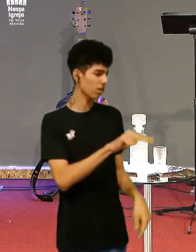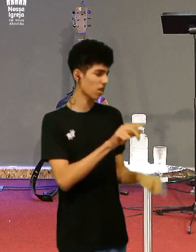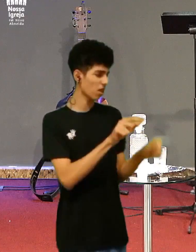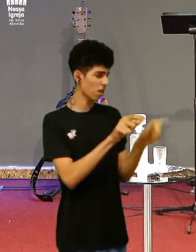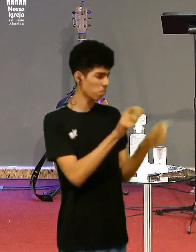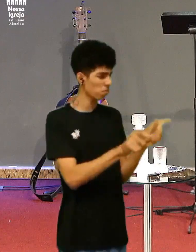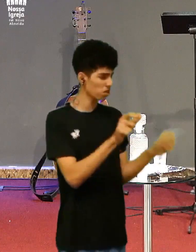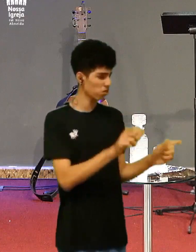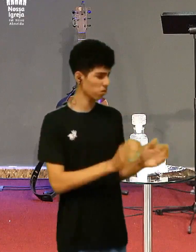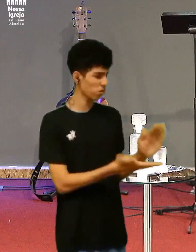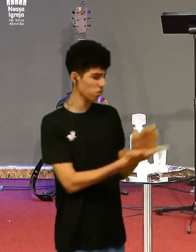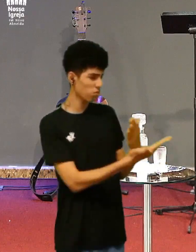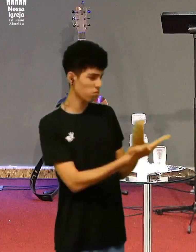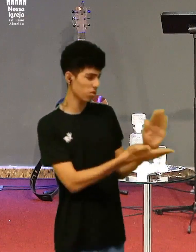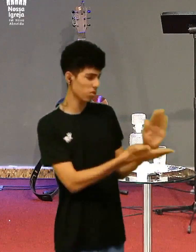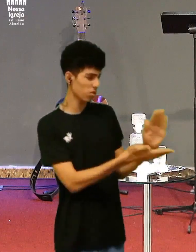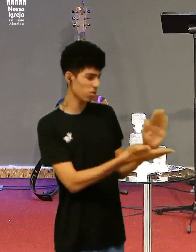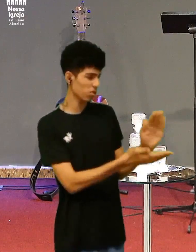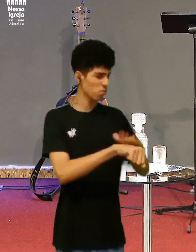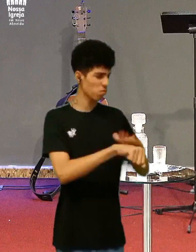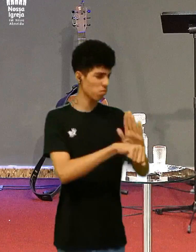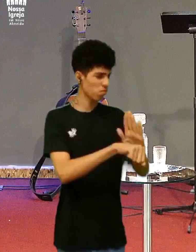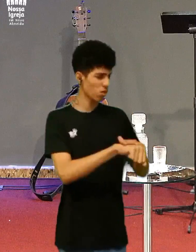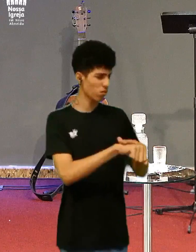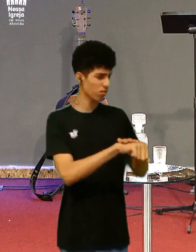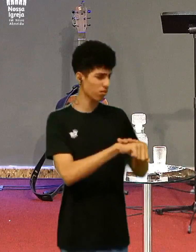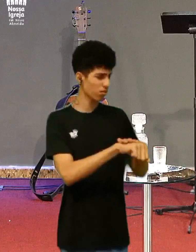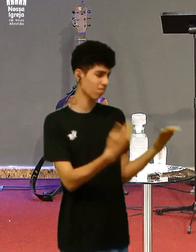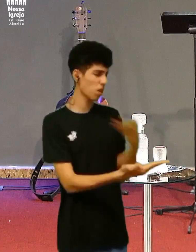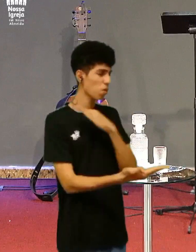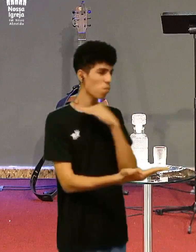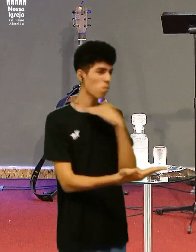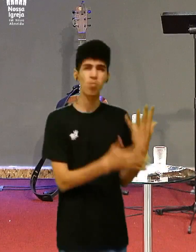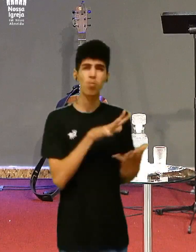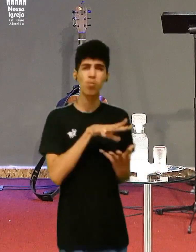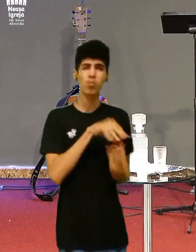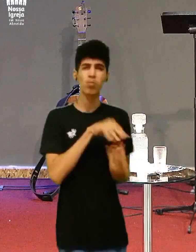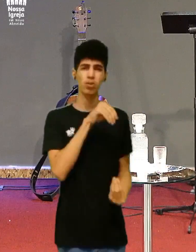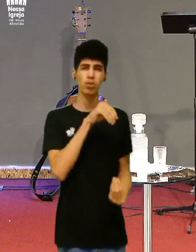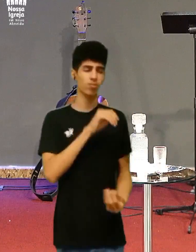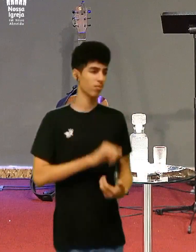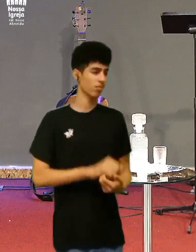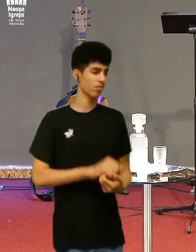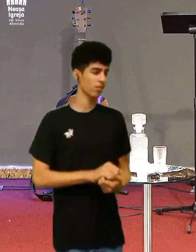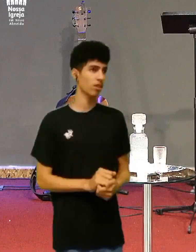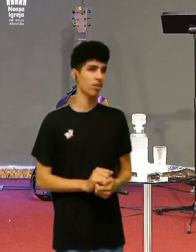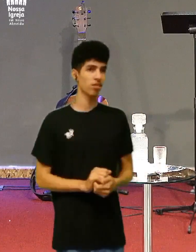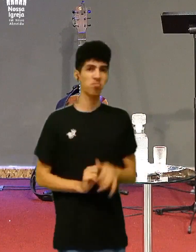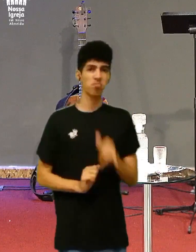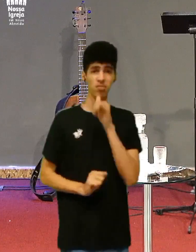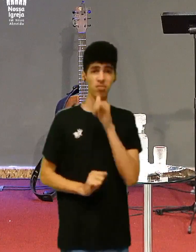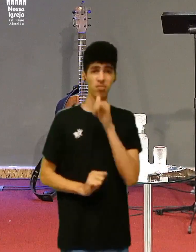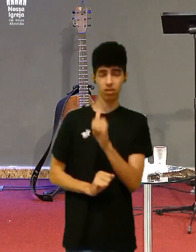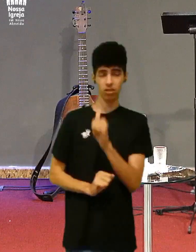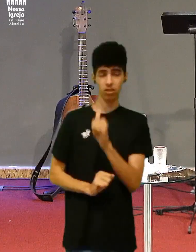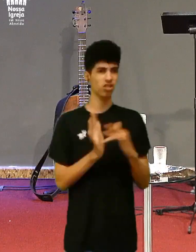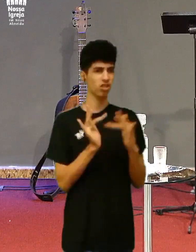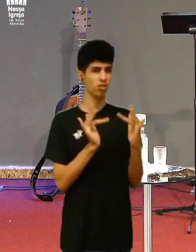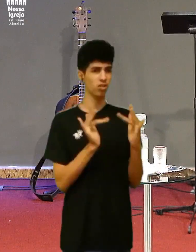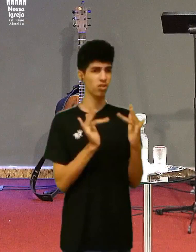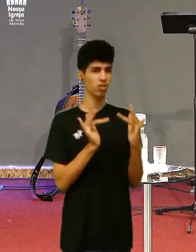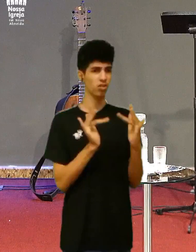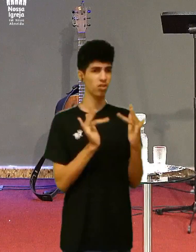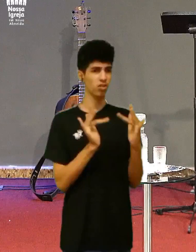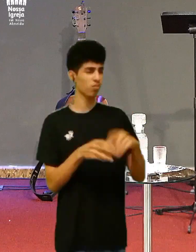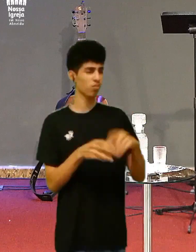elas estão mortas espiritualmente. Que se Jesus voltar hoje, várias pessoas que estão aqui